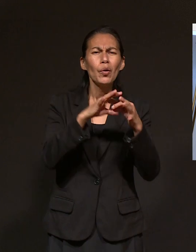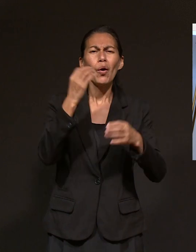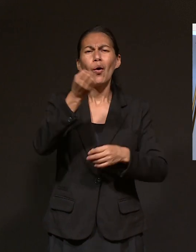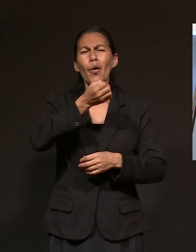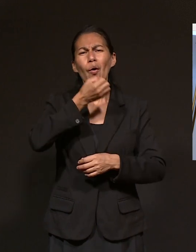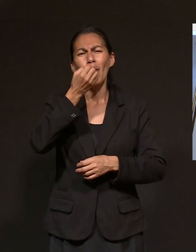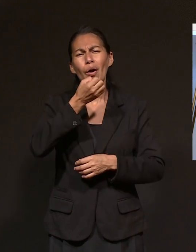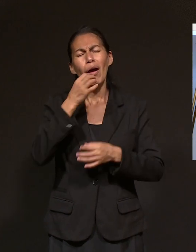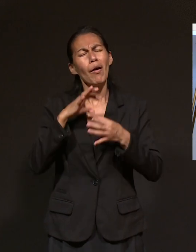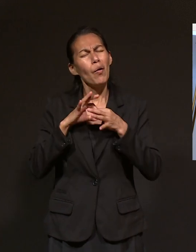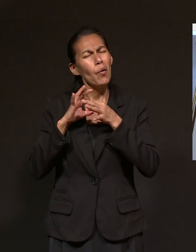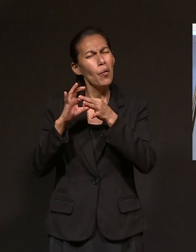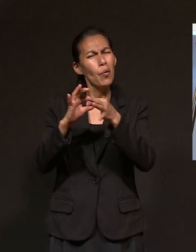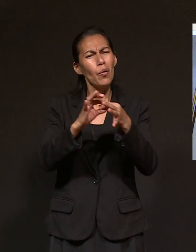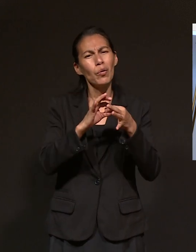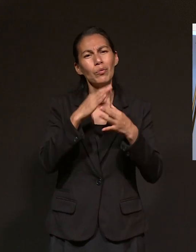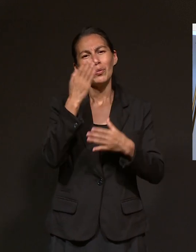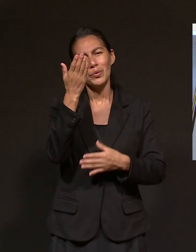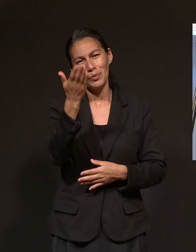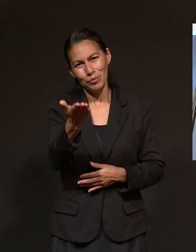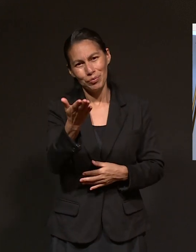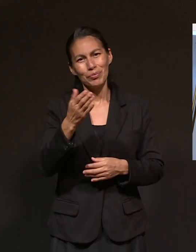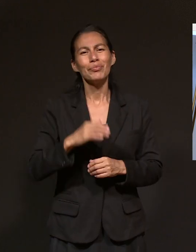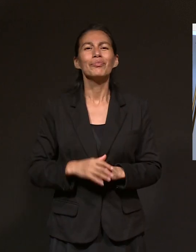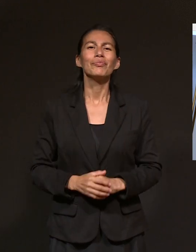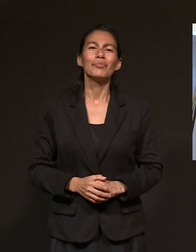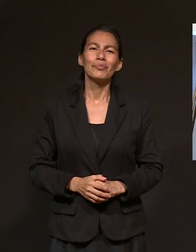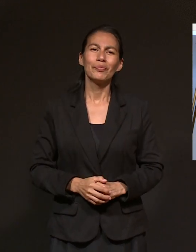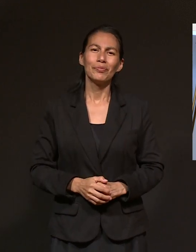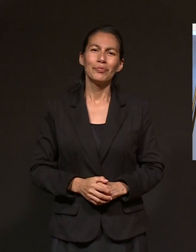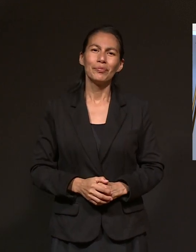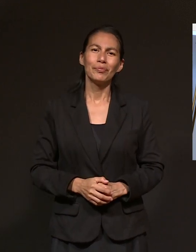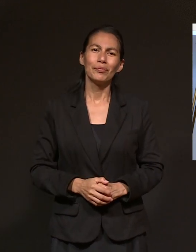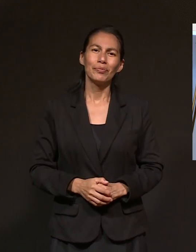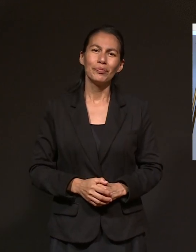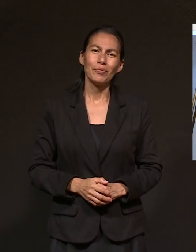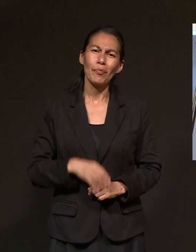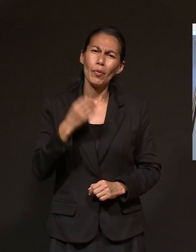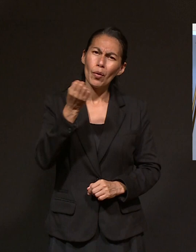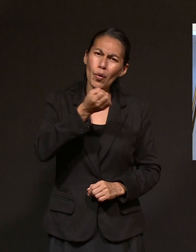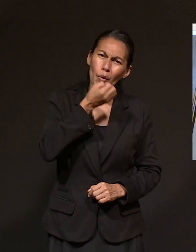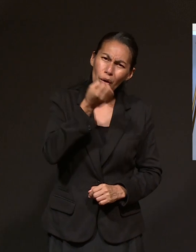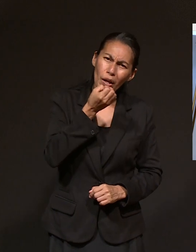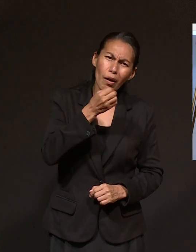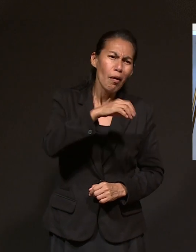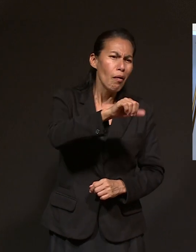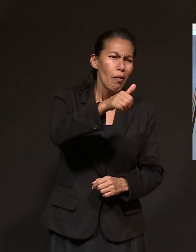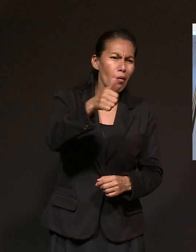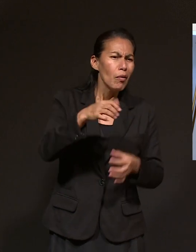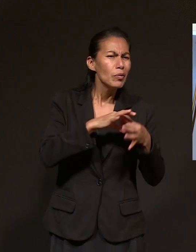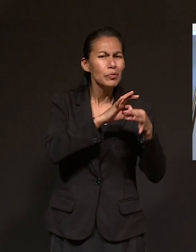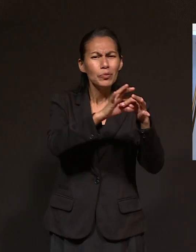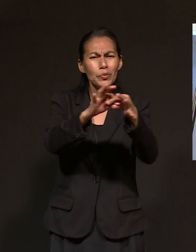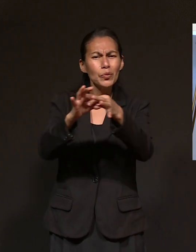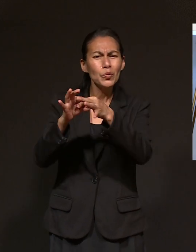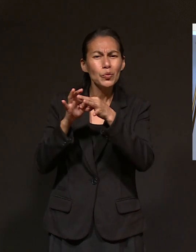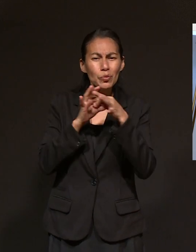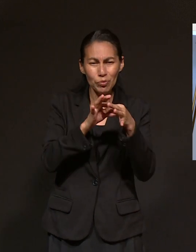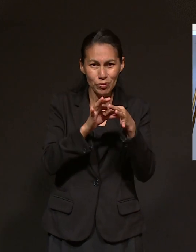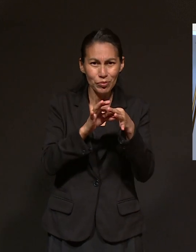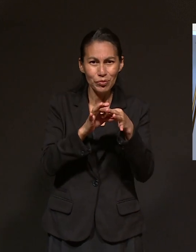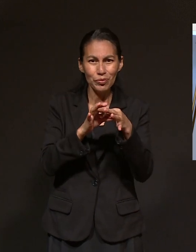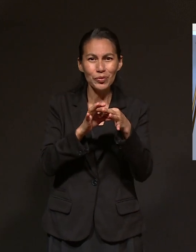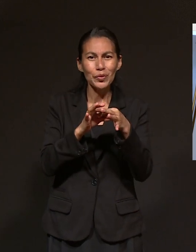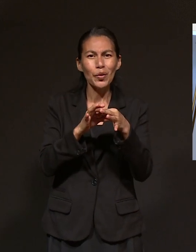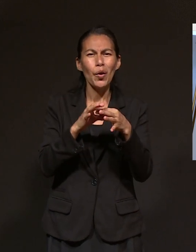unamos a orar contigo, orar por ti, orar con